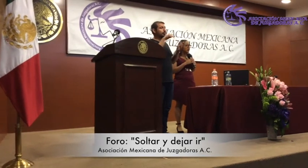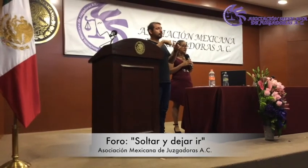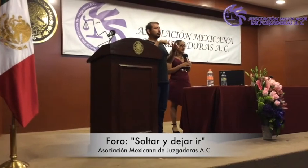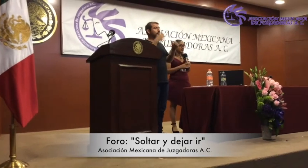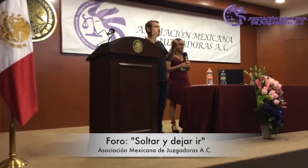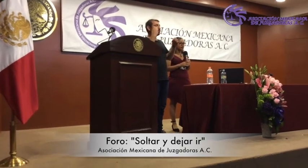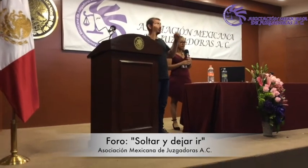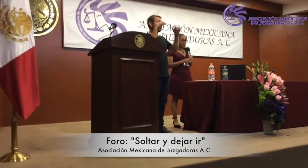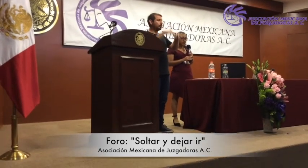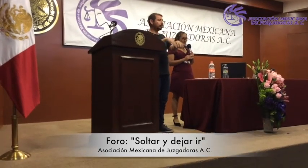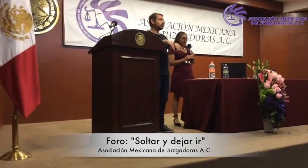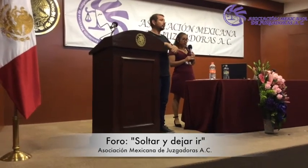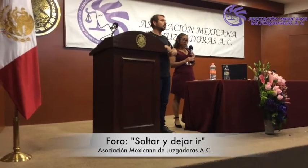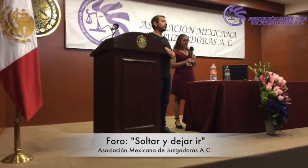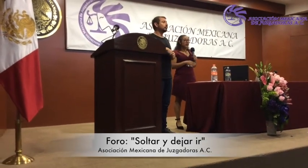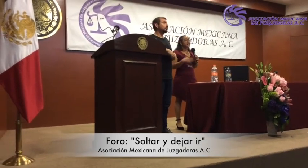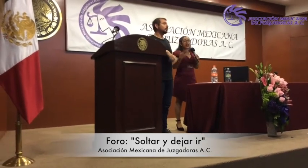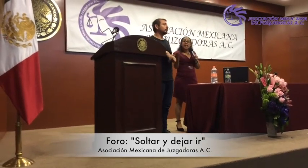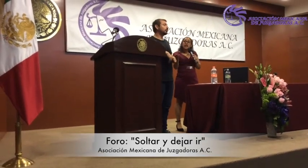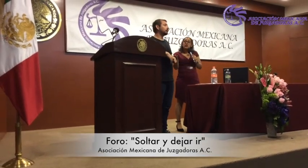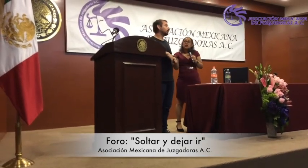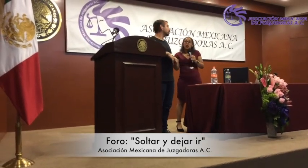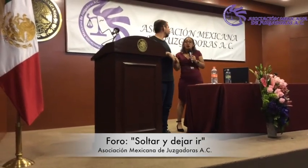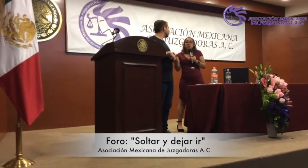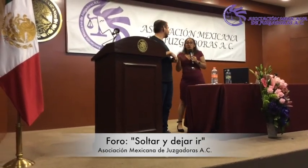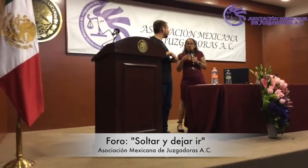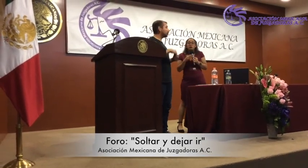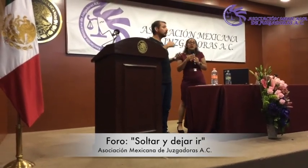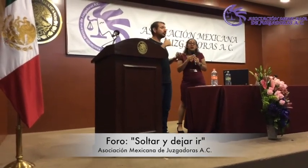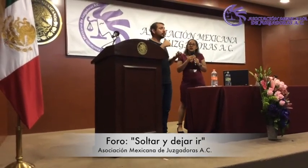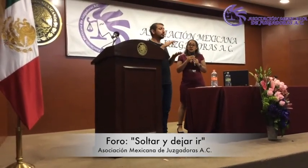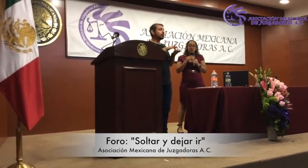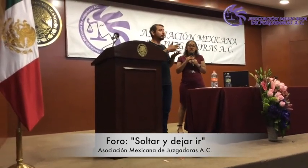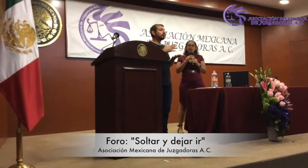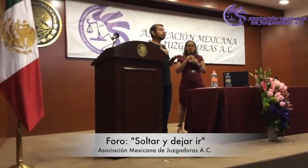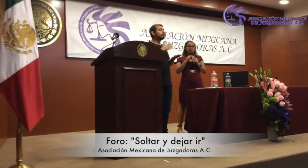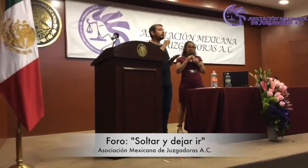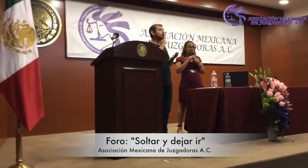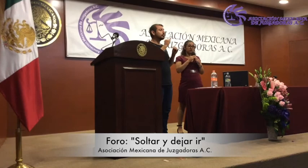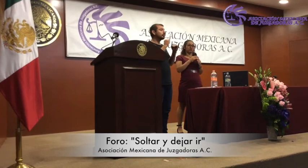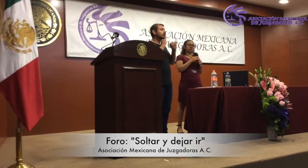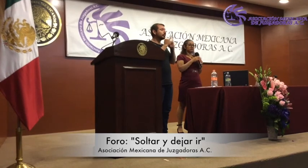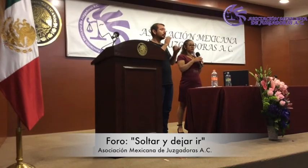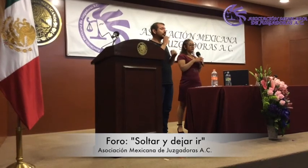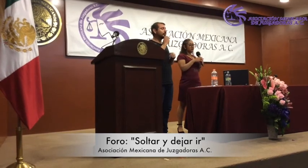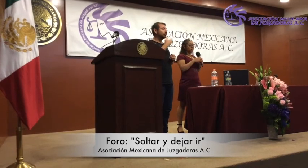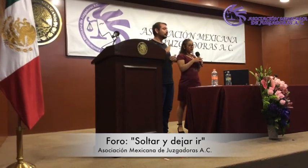este espacio. Le agradezco a mi intérprete Esteban Santillán.